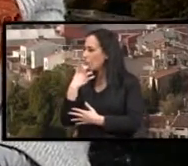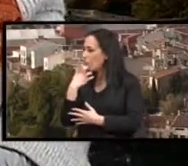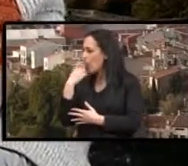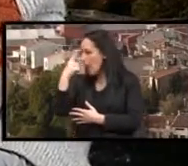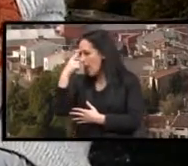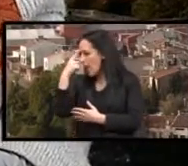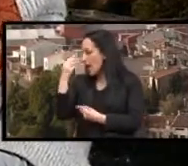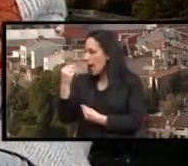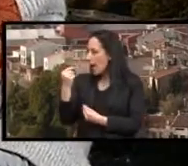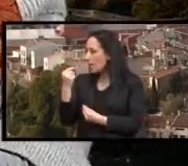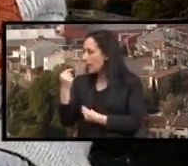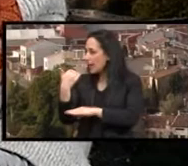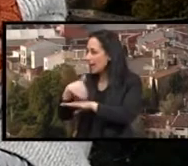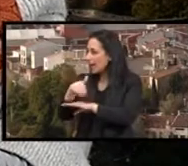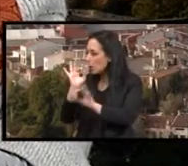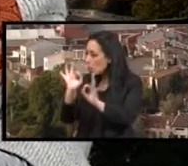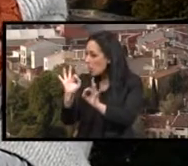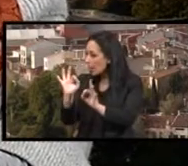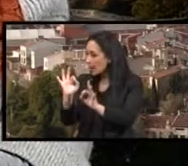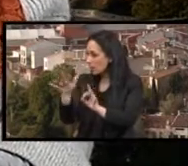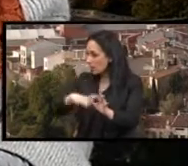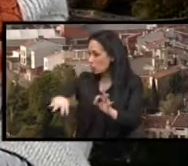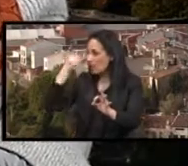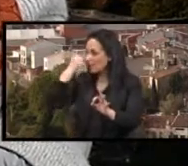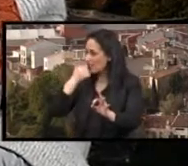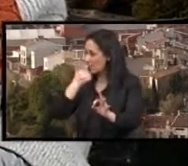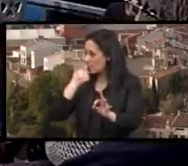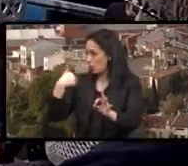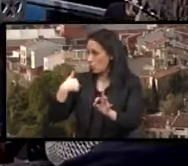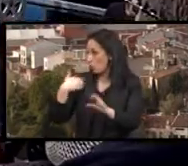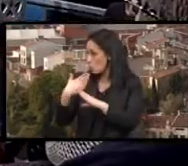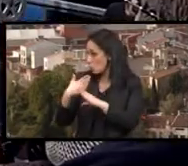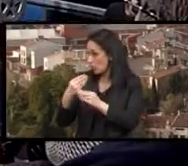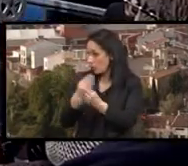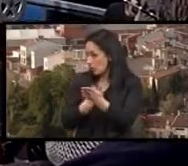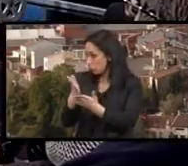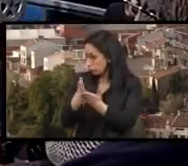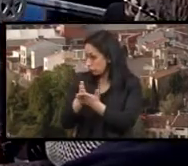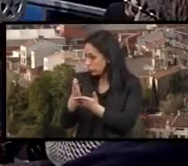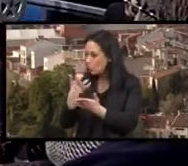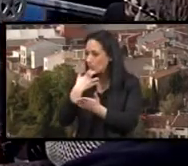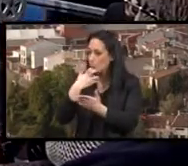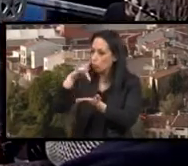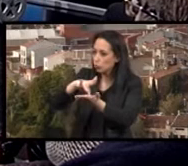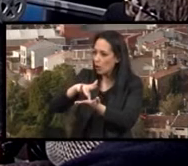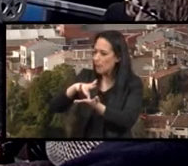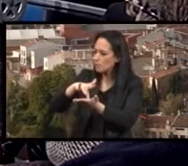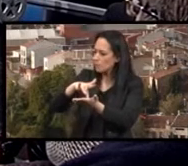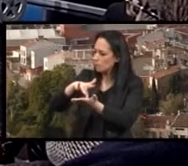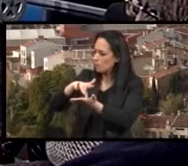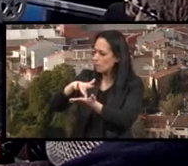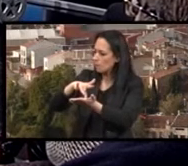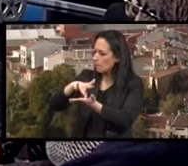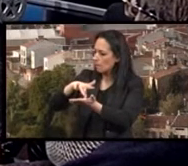no en sortirà. Un carrer concret de Terrassa. Un carrer concret que anava jo, que sí. Quan tenia que donar la volta. I